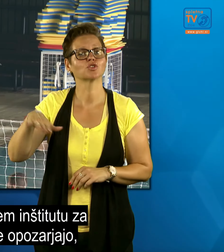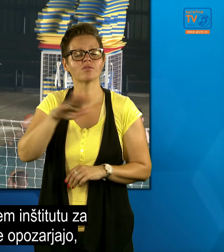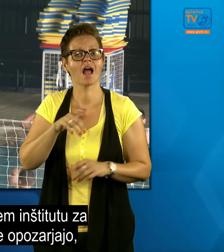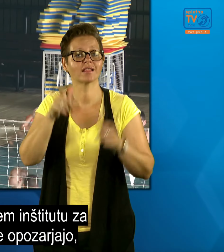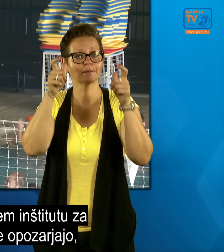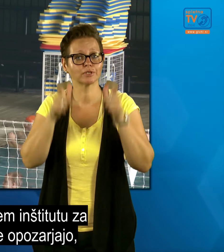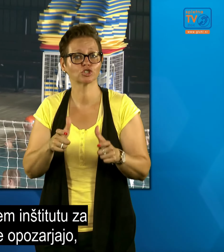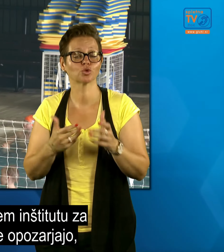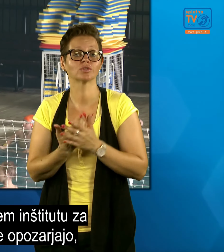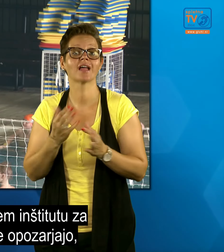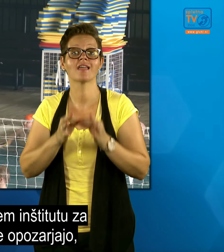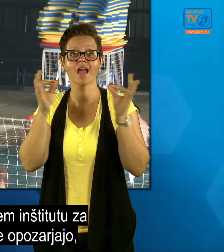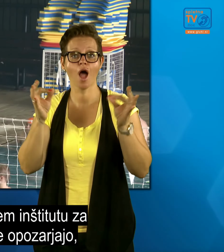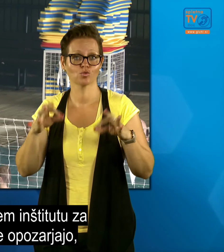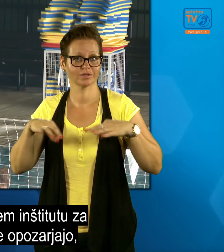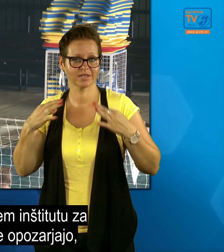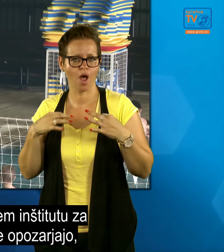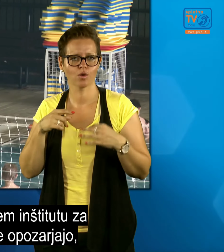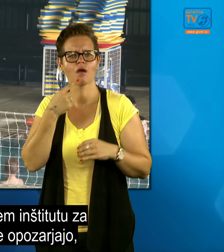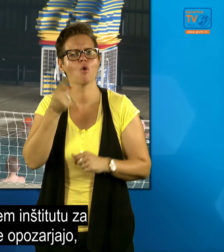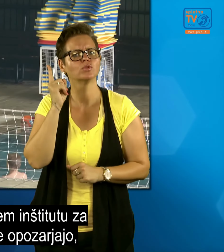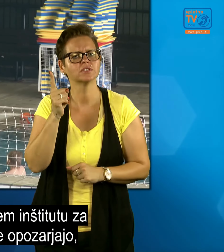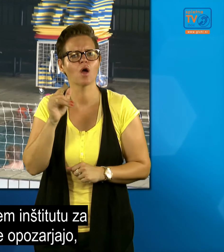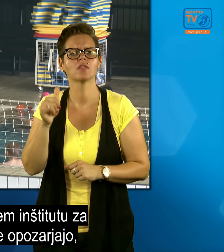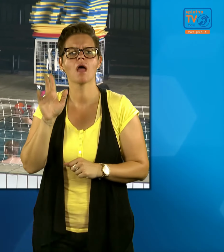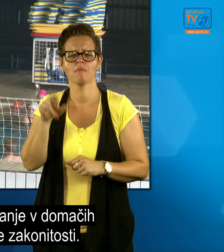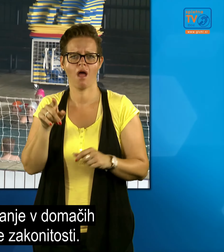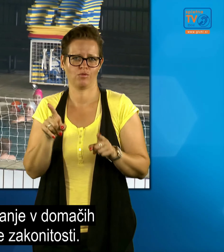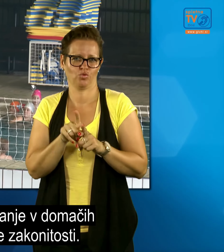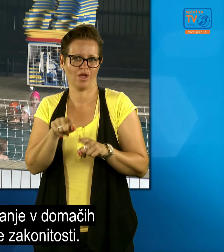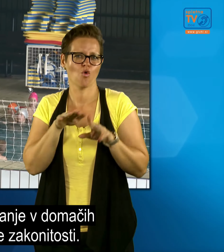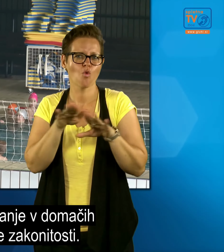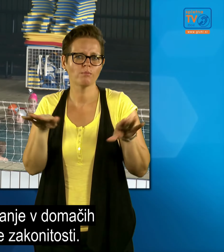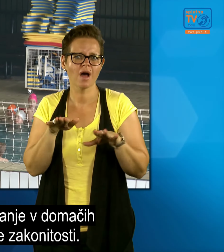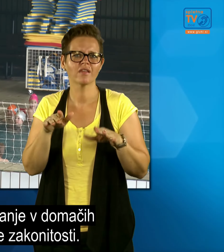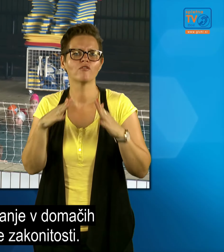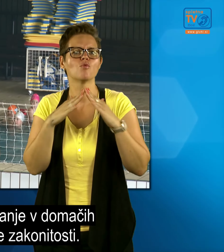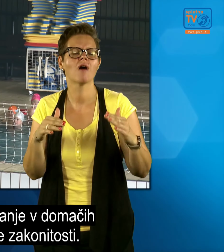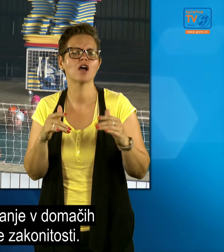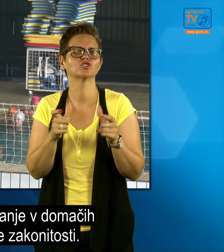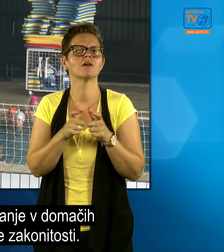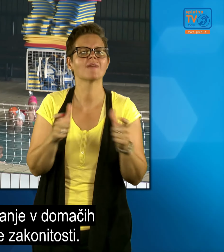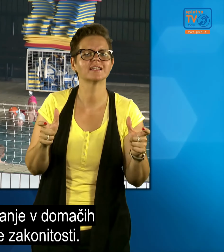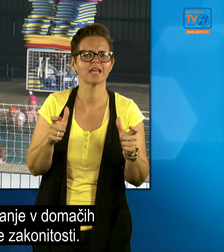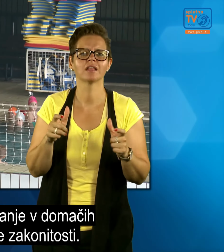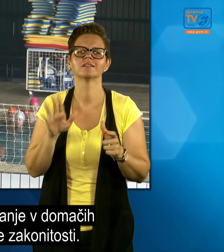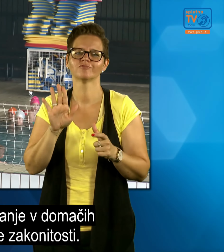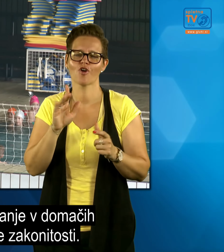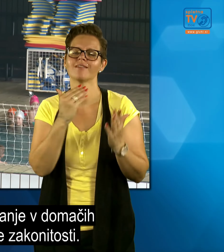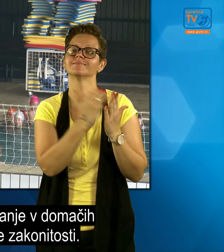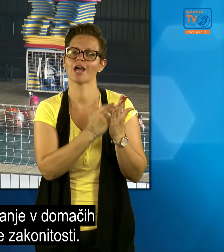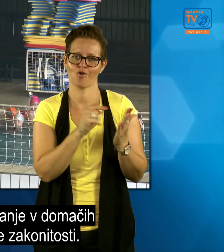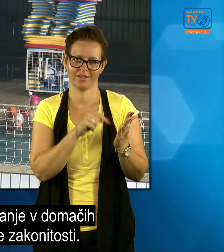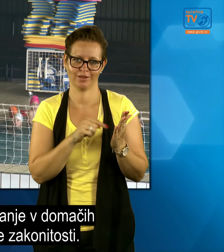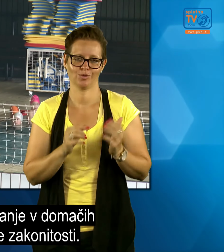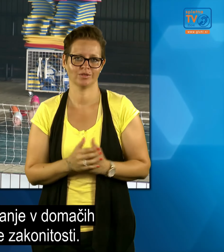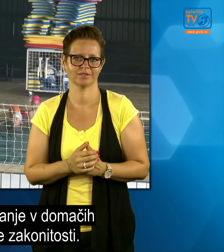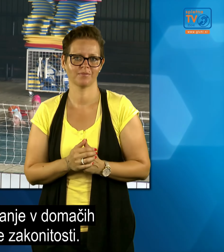Na Nacionalnem inštitutu za javno zdravje opozarjajo, da ima tudi kopanje v domačih bazenih svoje zakonitosti.